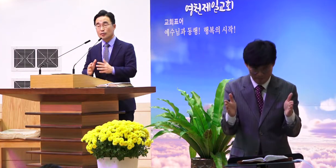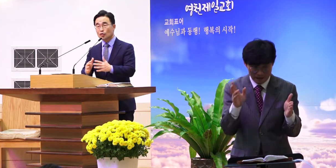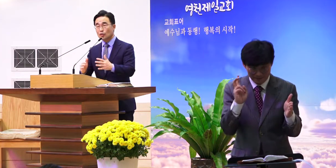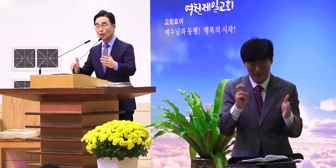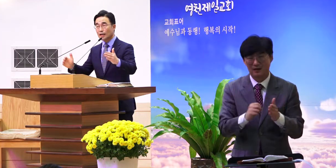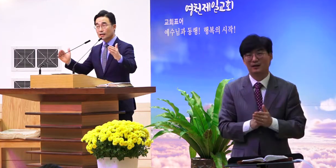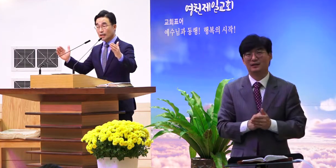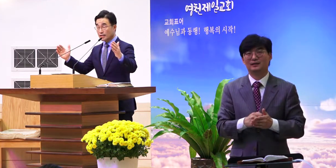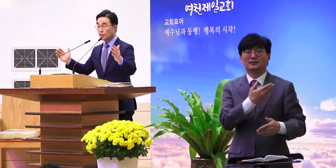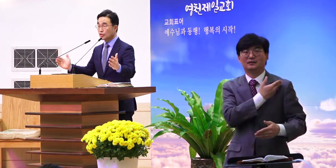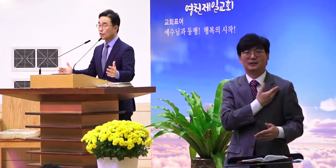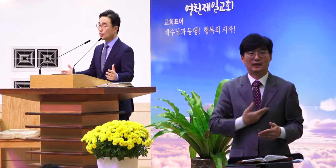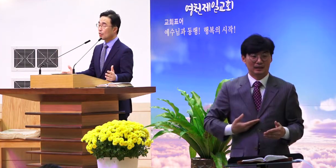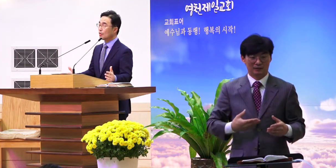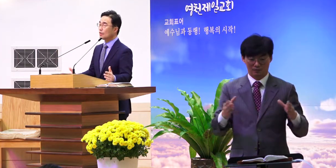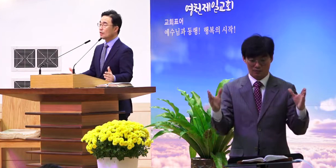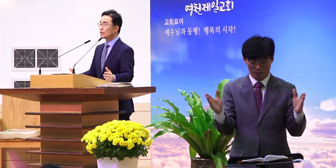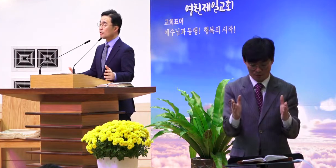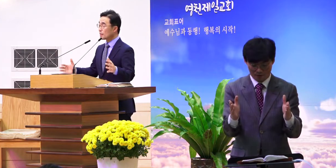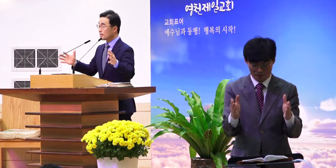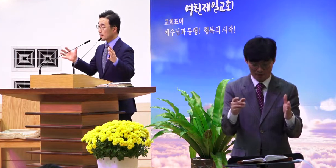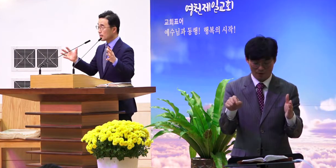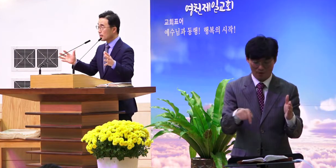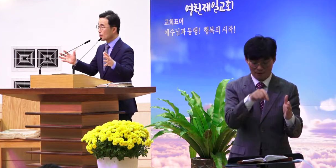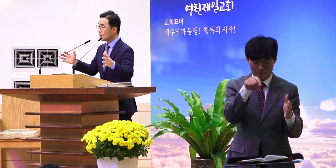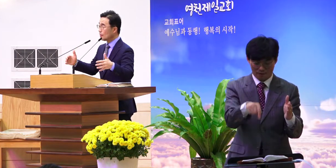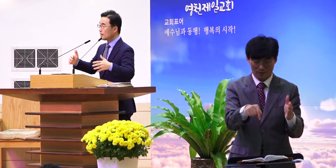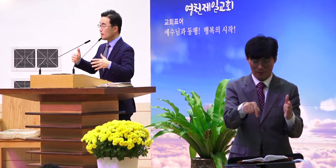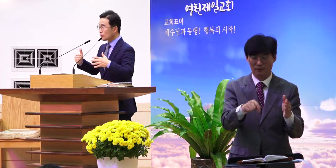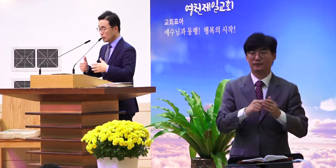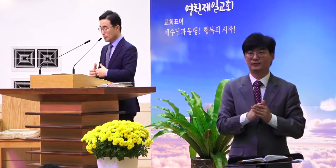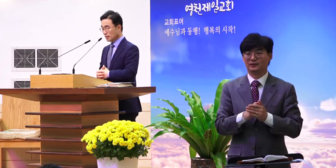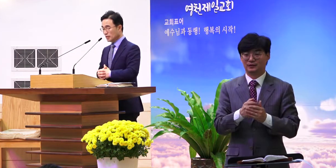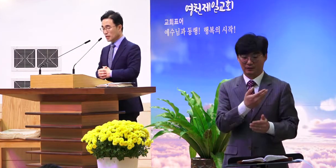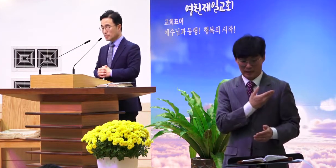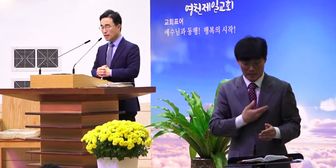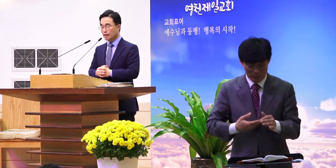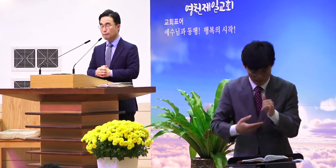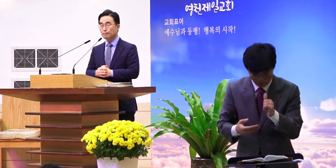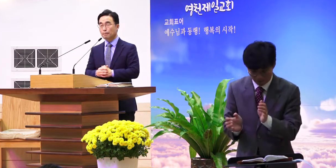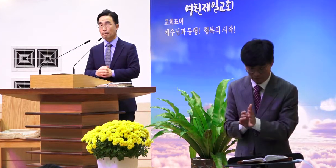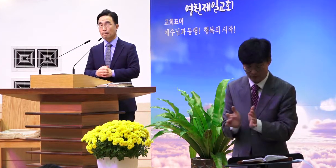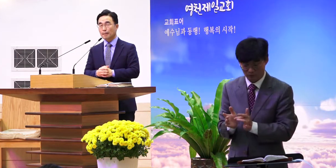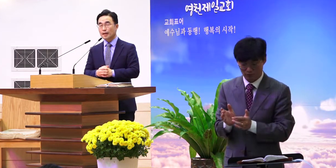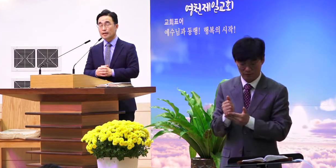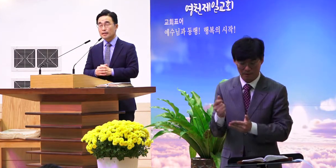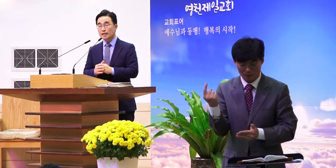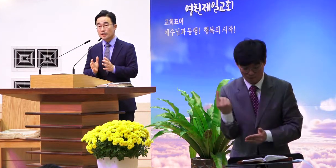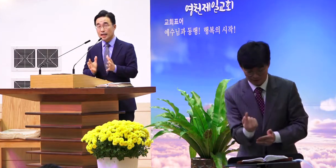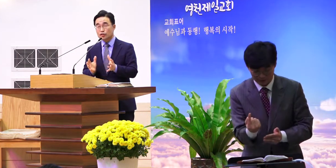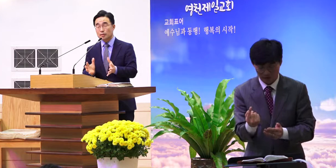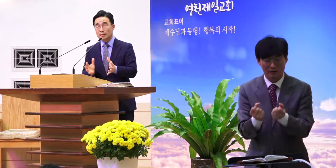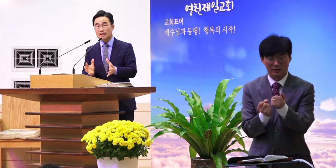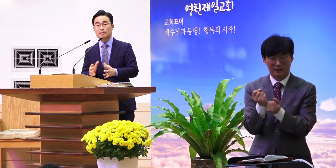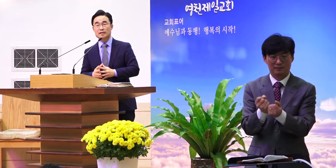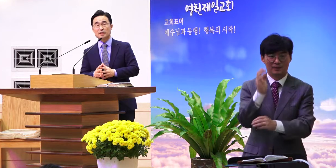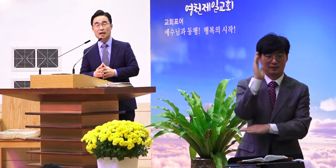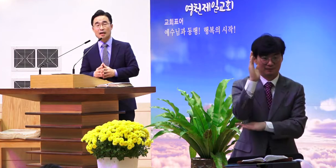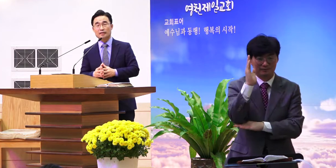그 모든 공간이 닫혀져 있고 그 속에 제자들이 있고 예수님이 계십니다. 제자들에게